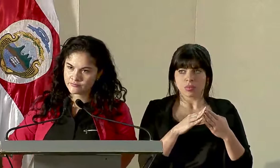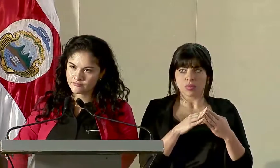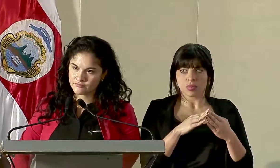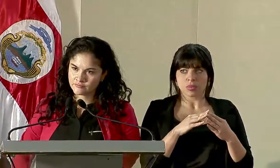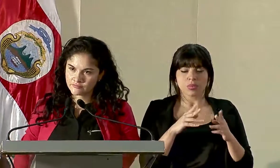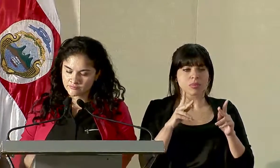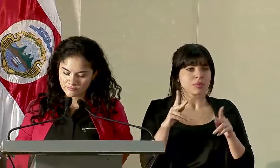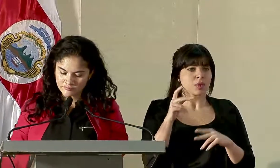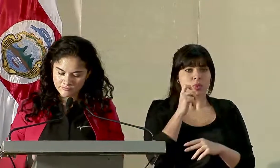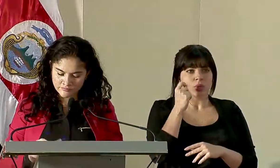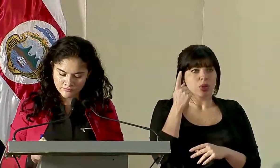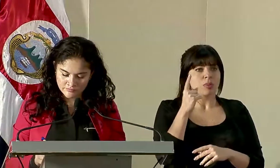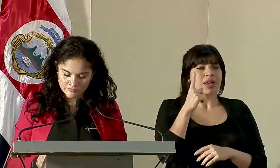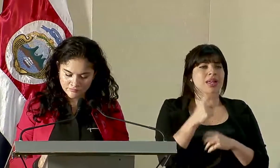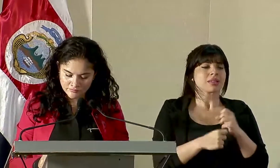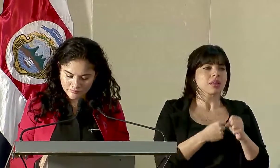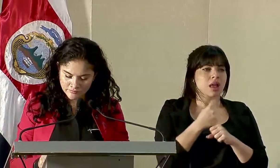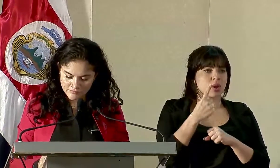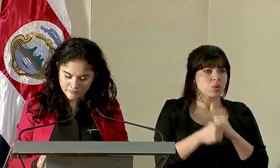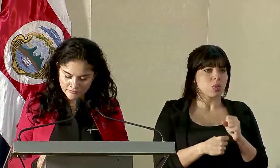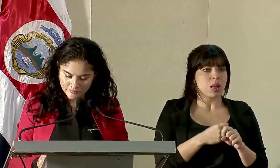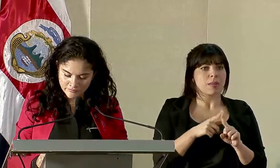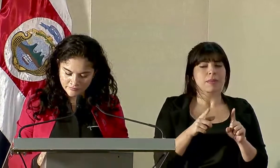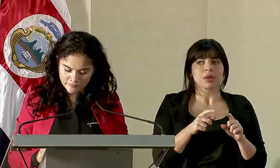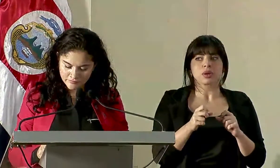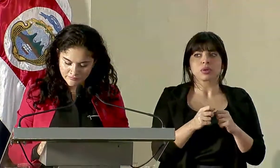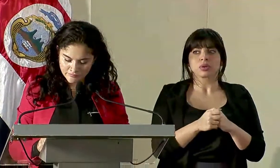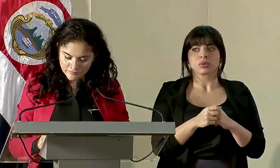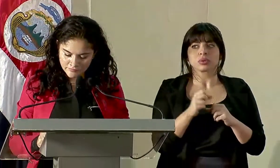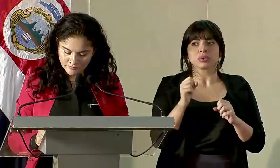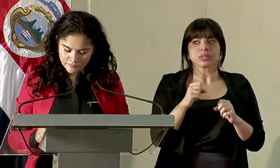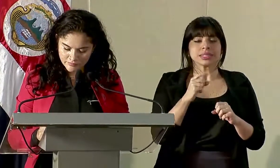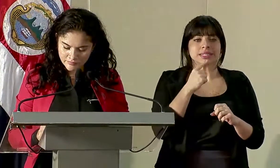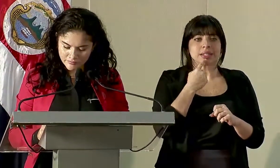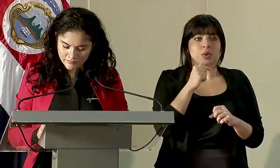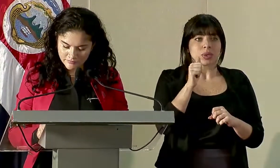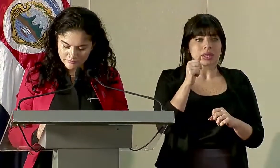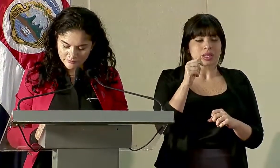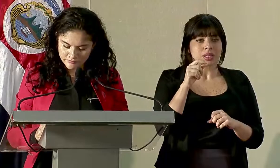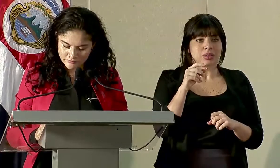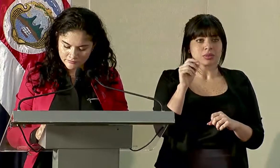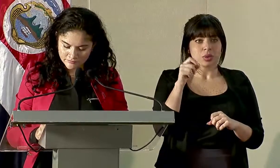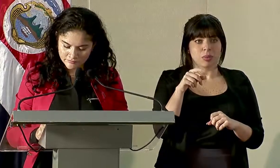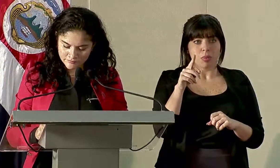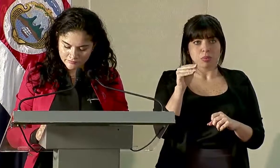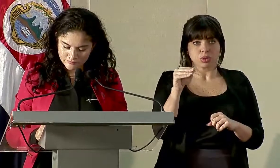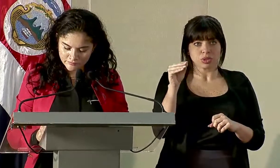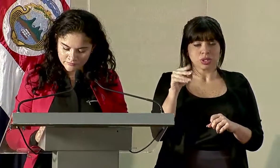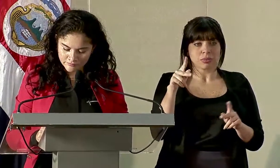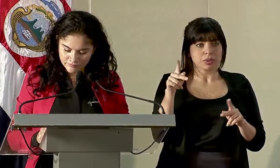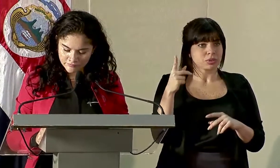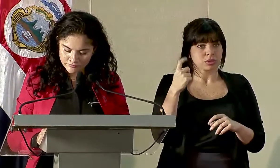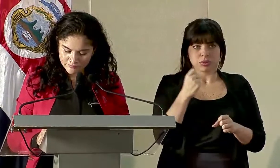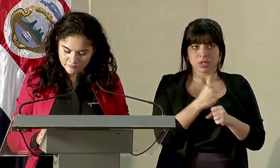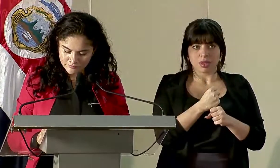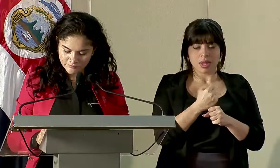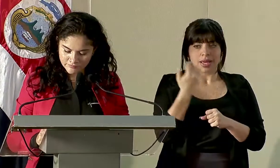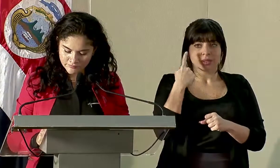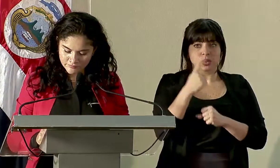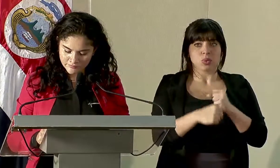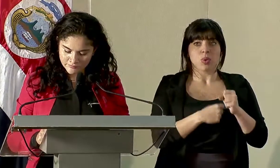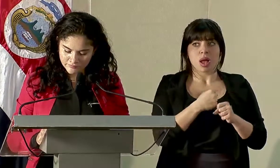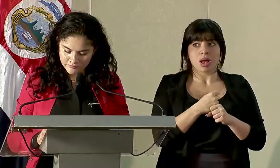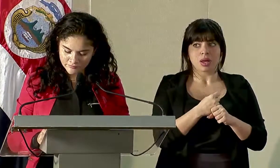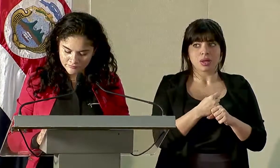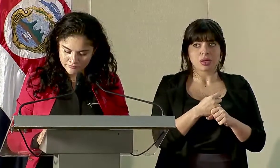entiende cosas como interanual y esas cosas, pero cifras reales son que un 10,1% de la población está desempleada. Hace un año la